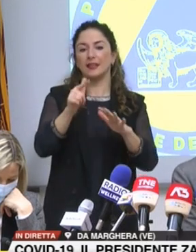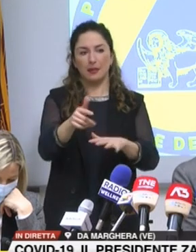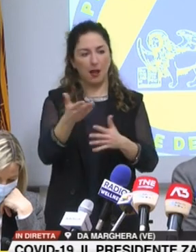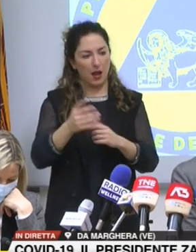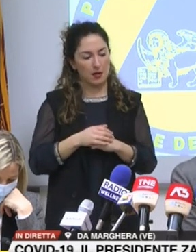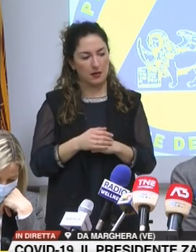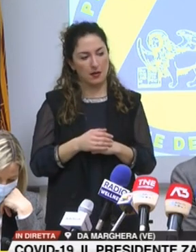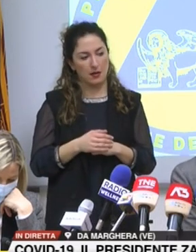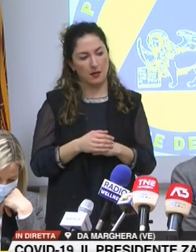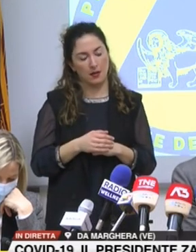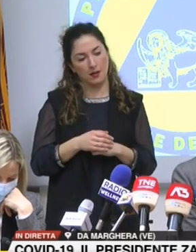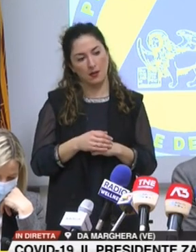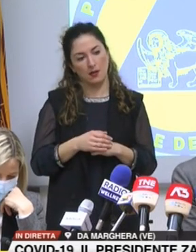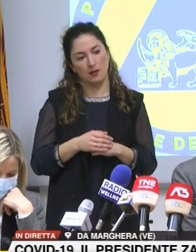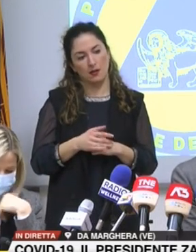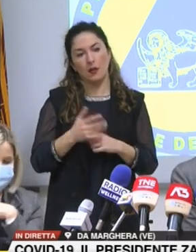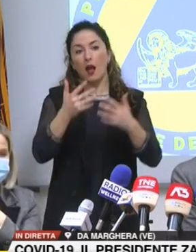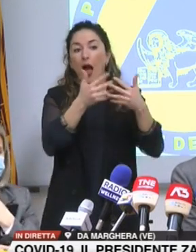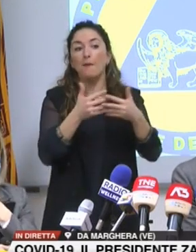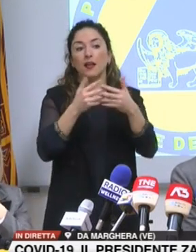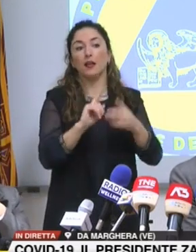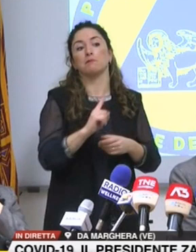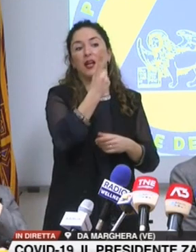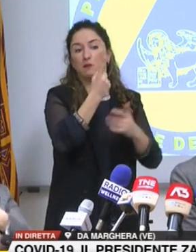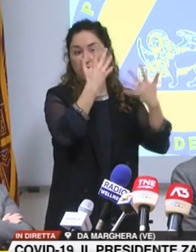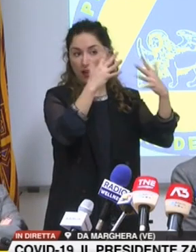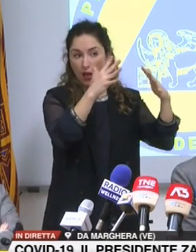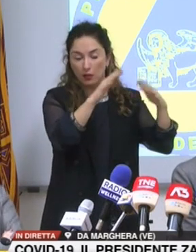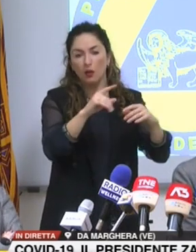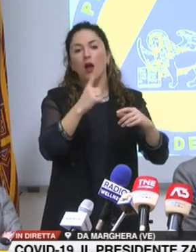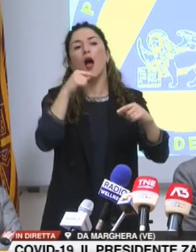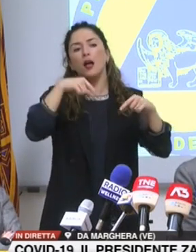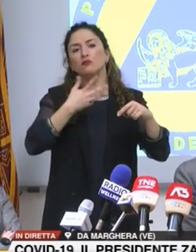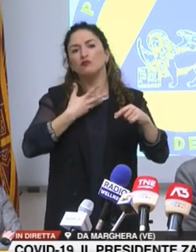arrivato... E sono arrivati gli Stati Uniti con il primo, poi c'è, e adesso